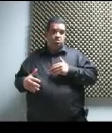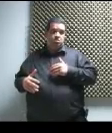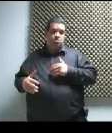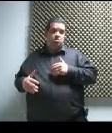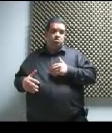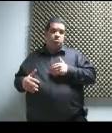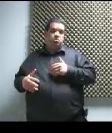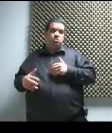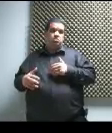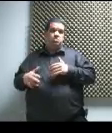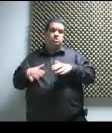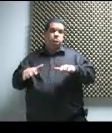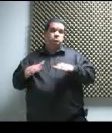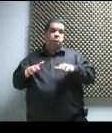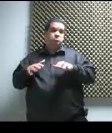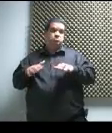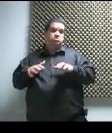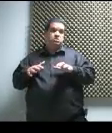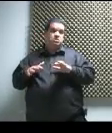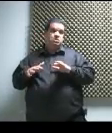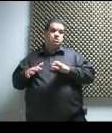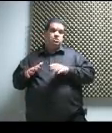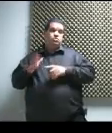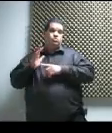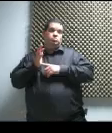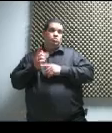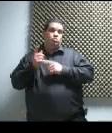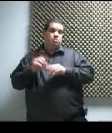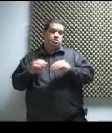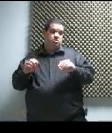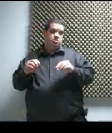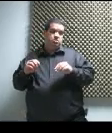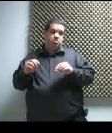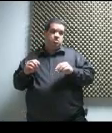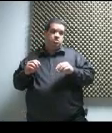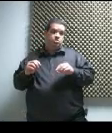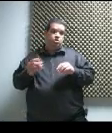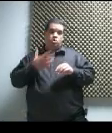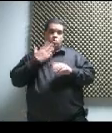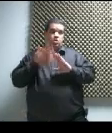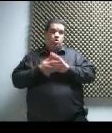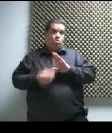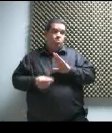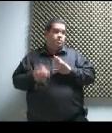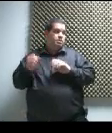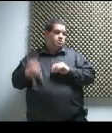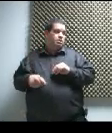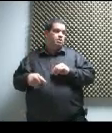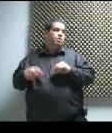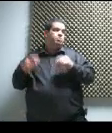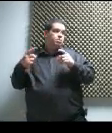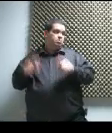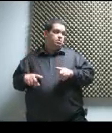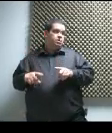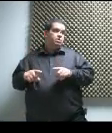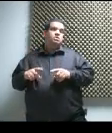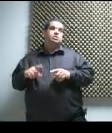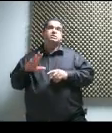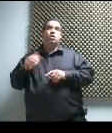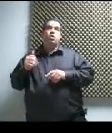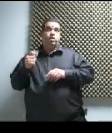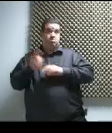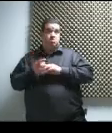un sismo, cinco minutos, no pasa nada, ya no va a venir. No, sí. No, venir cinco o diez